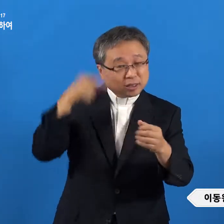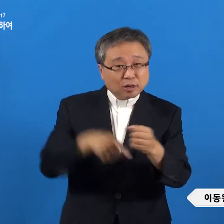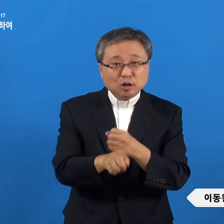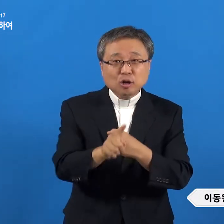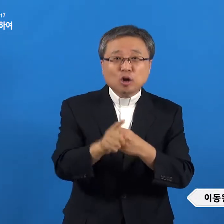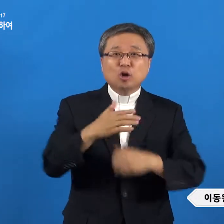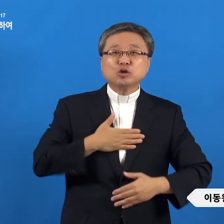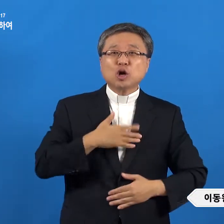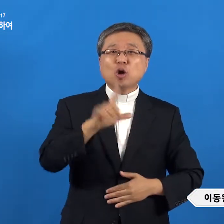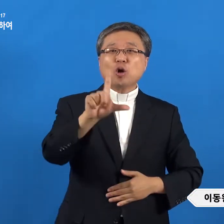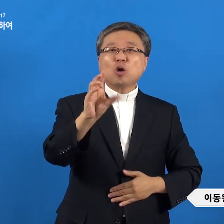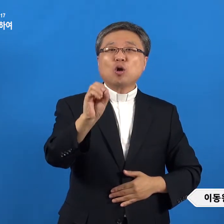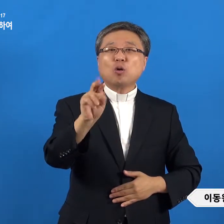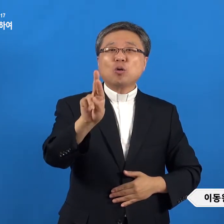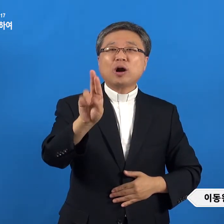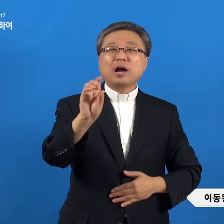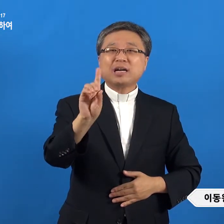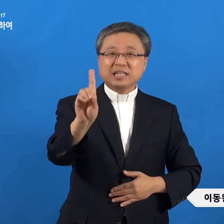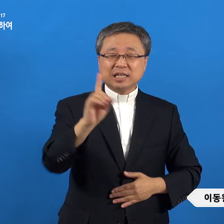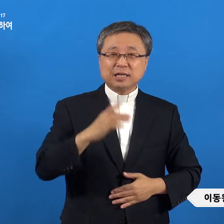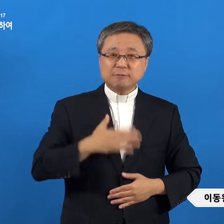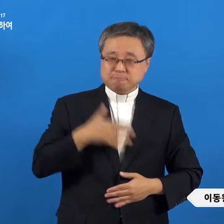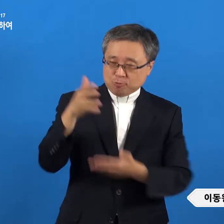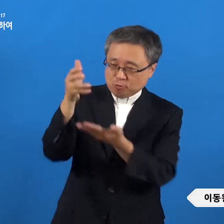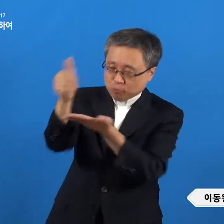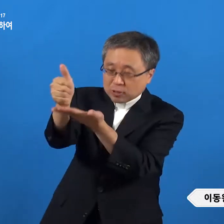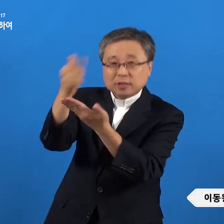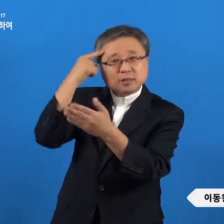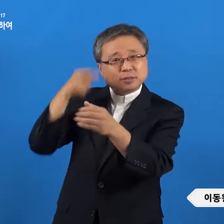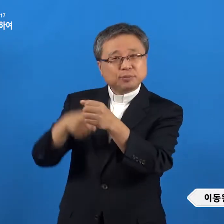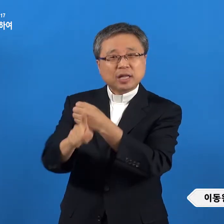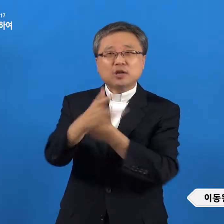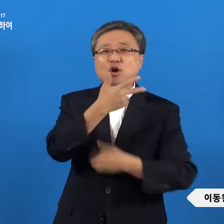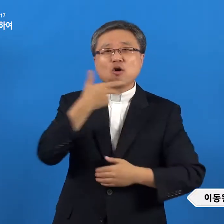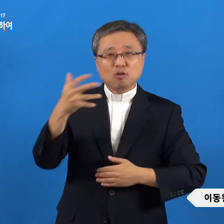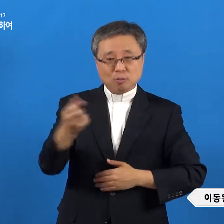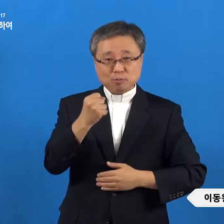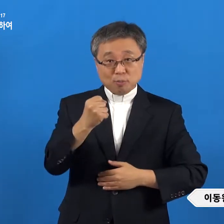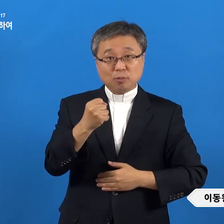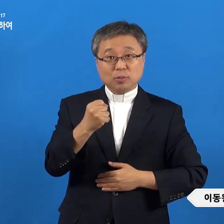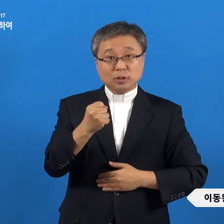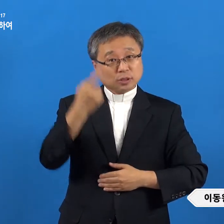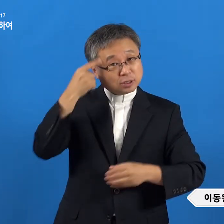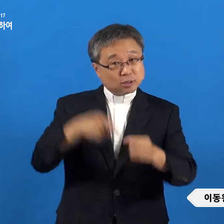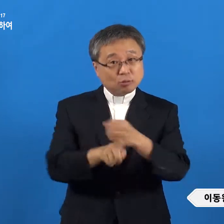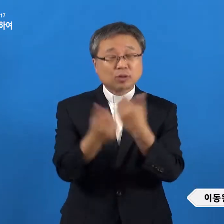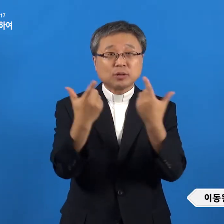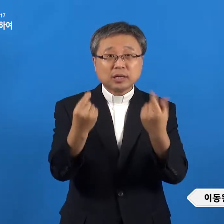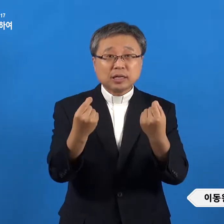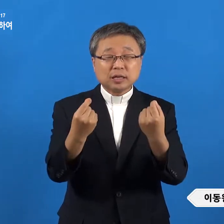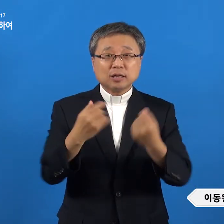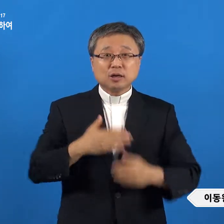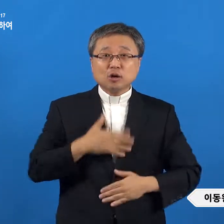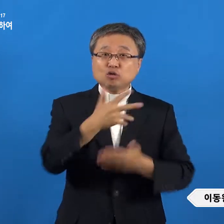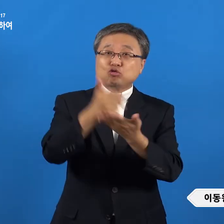Lord, Master, 주인이란 말이죠. 여러분, 이따금씩 기도할 때 이렇게 말해보세요. 주여 하지 말고